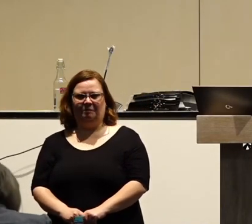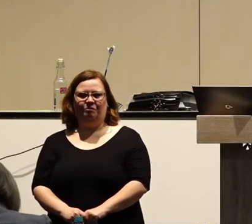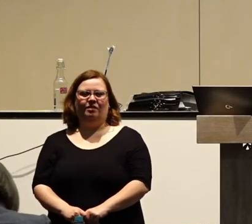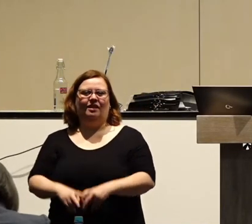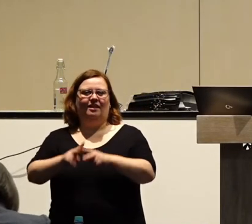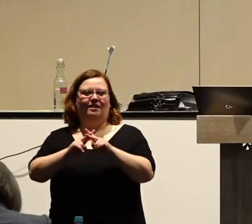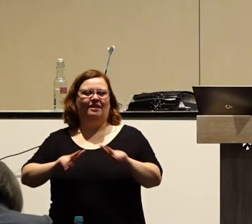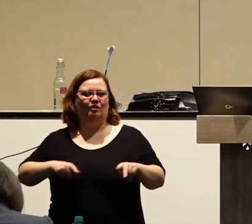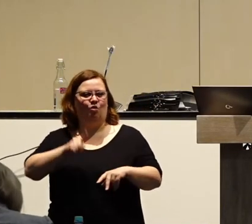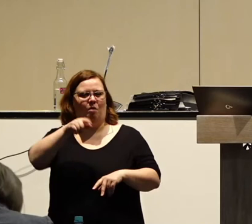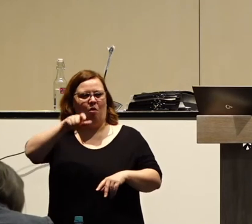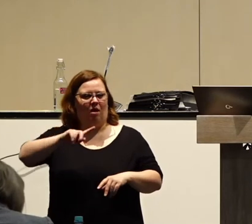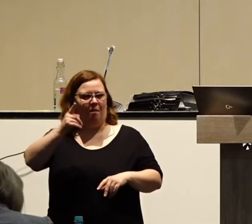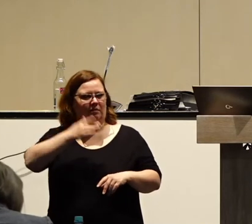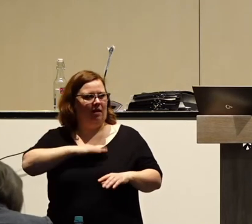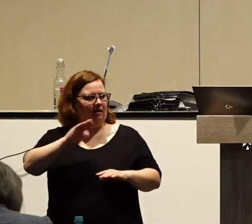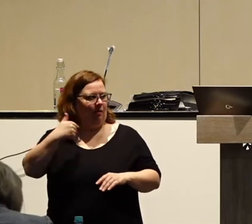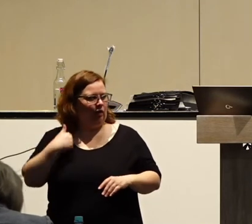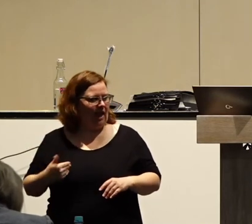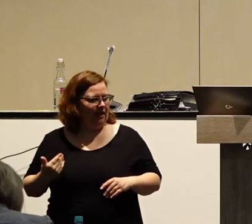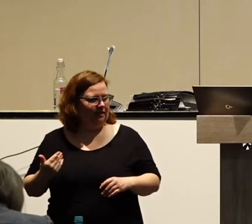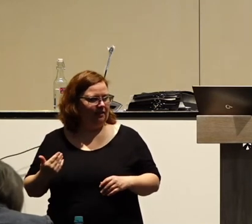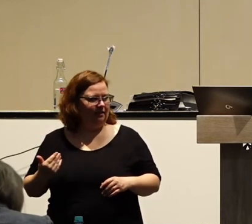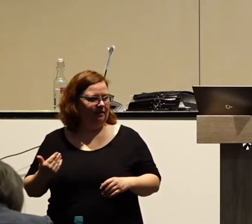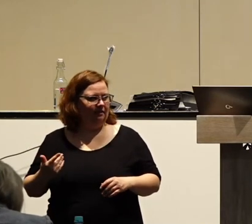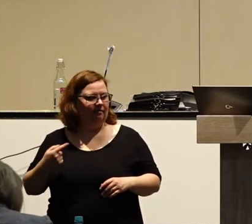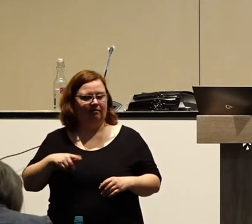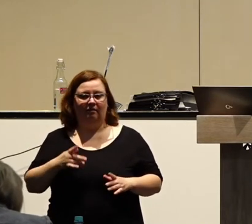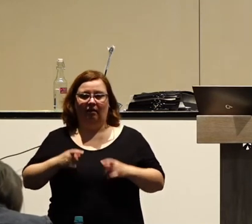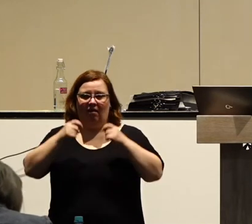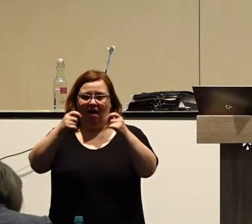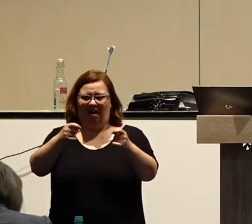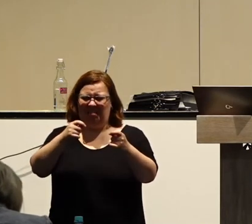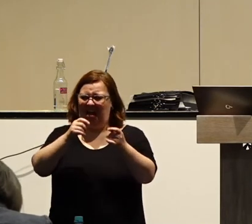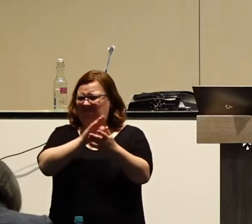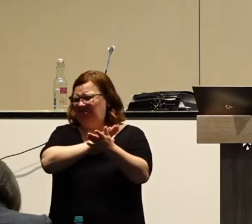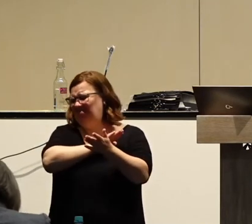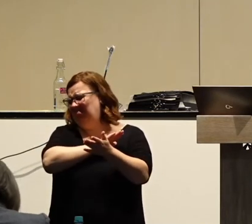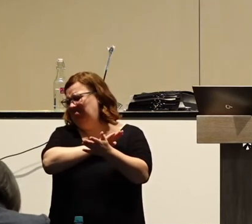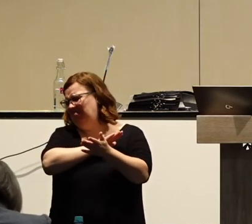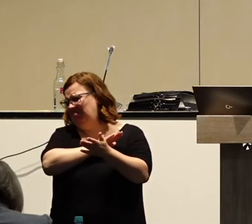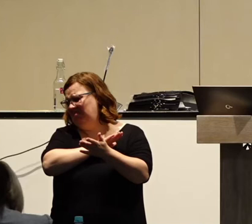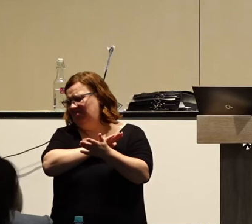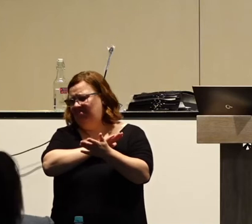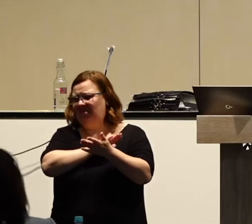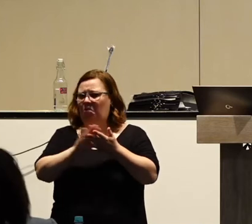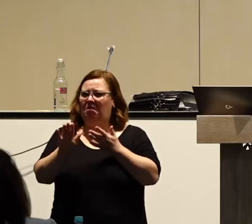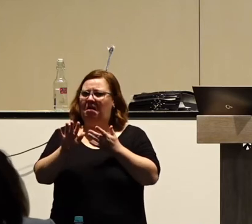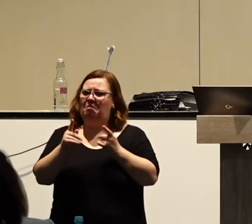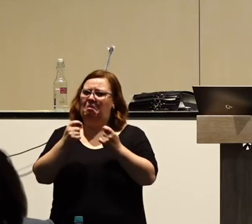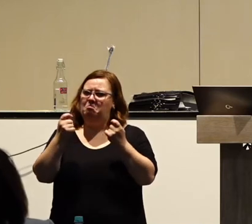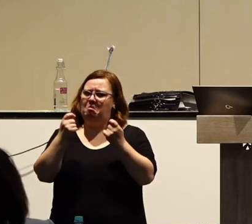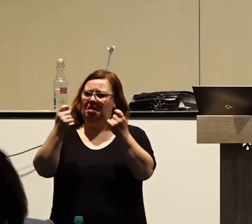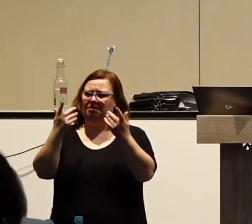Sehr geehrter Herr Oberbürgermeister, meine Damen und Herren, der Antrag ist so aalglatt und populistisch gehalten, dass